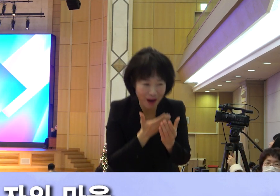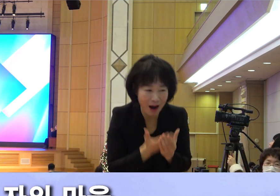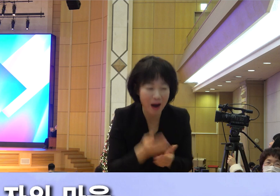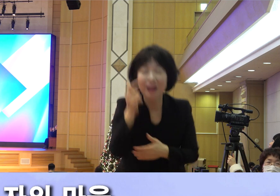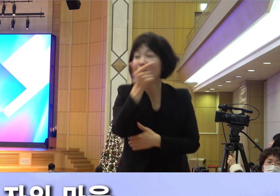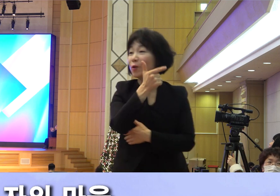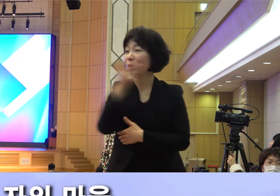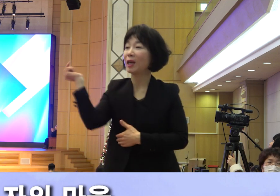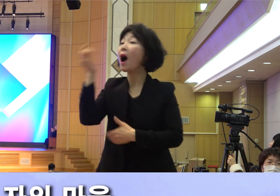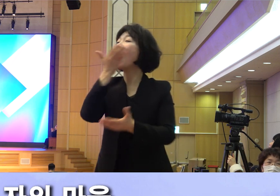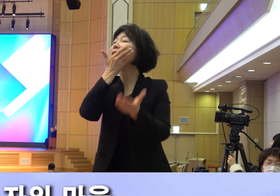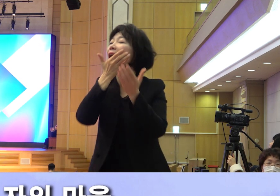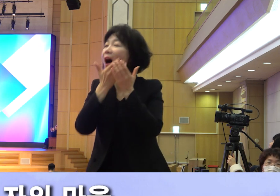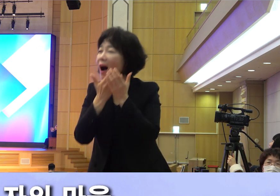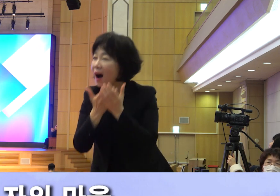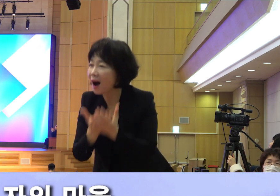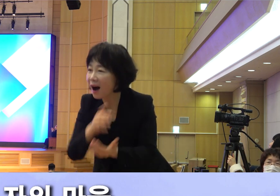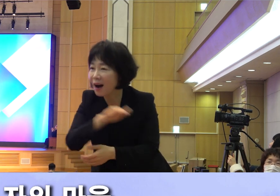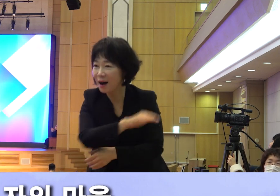귀하고